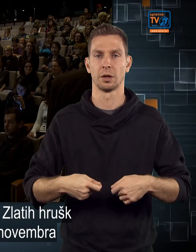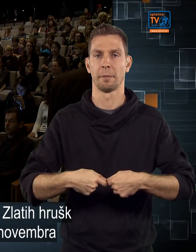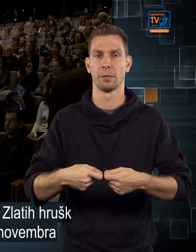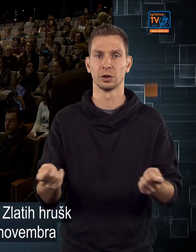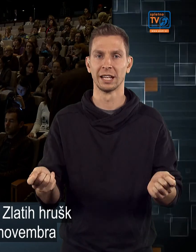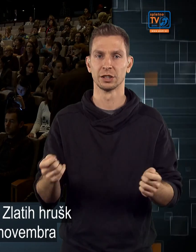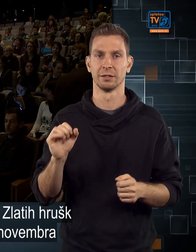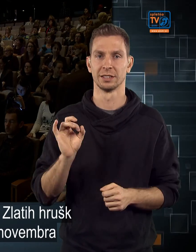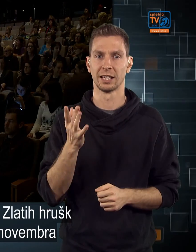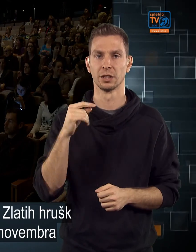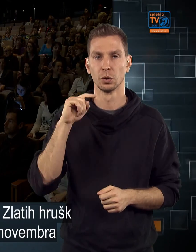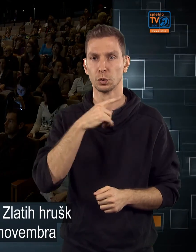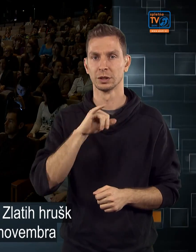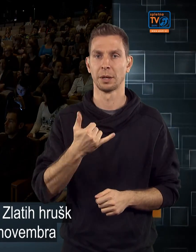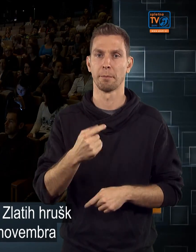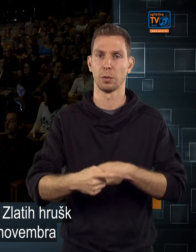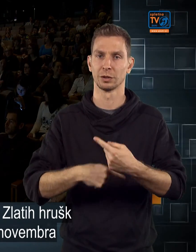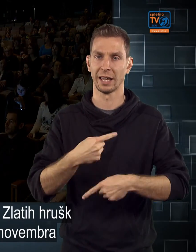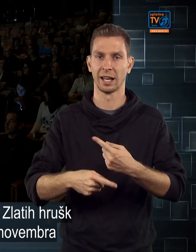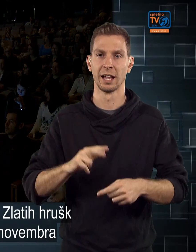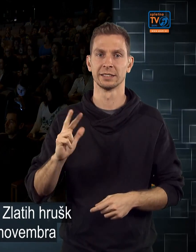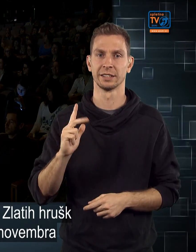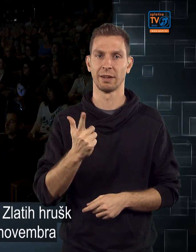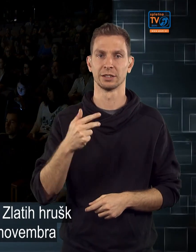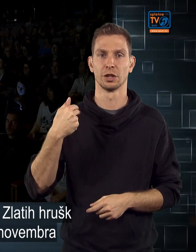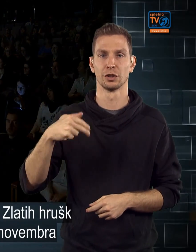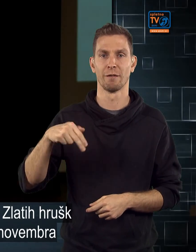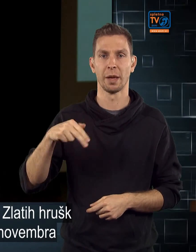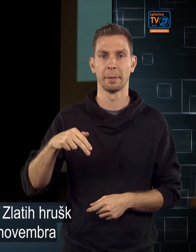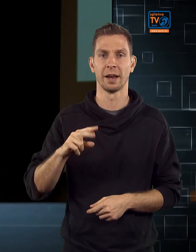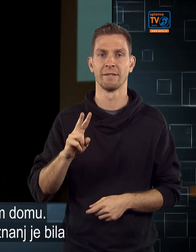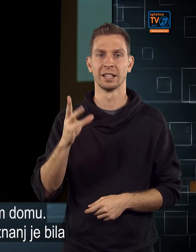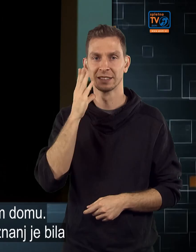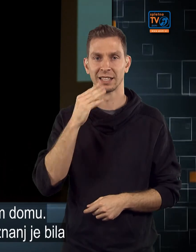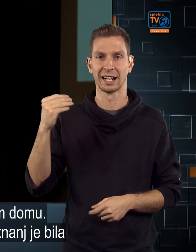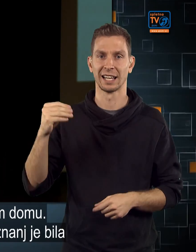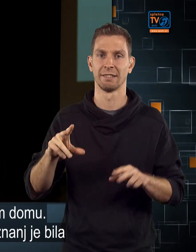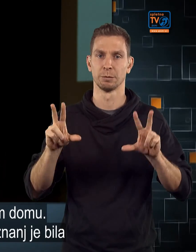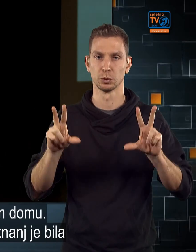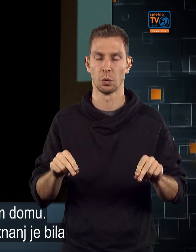Letošnja podelitev zlatih hrušk je potekala 23. novembra v Cankarjevem domu.